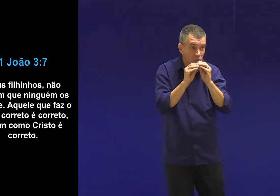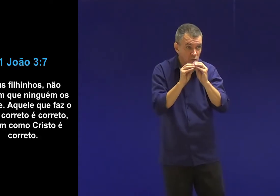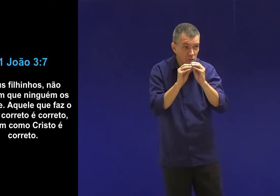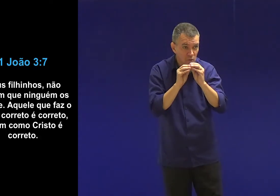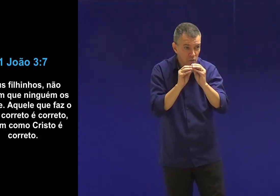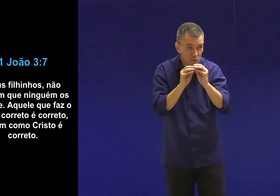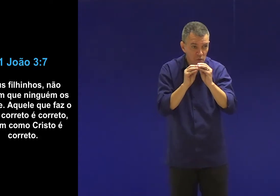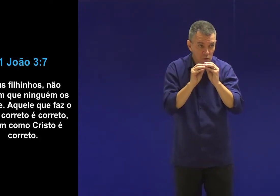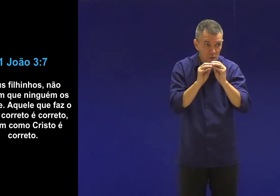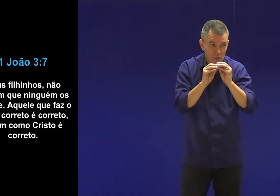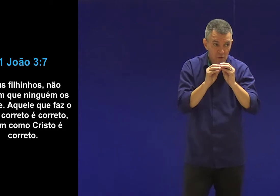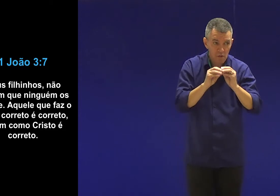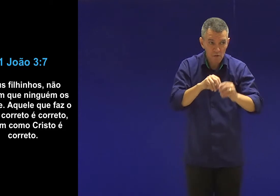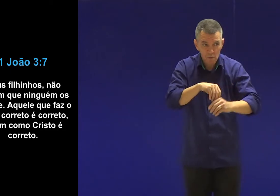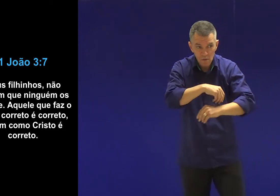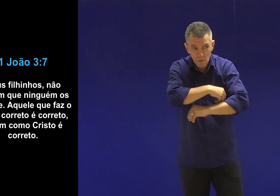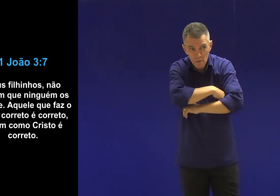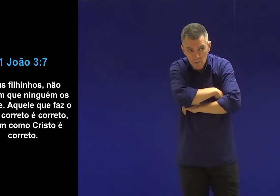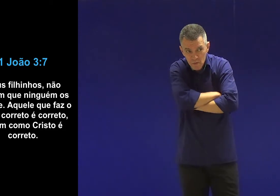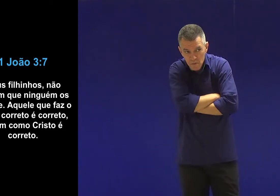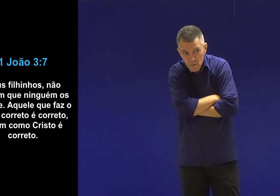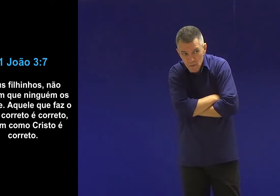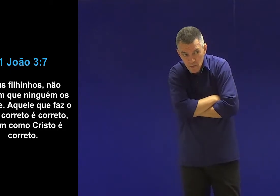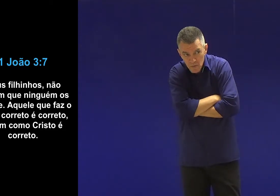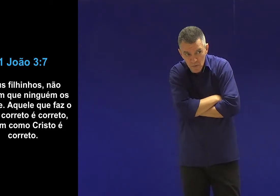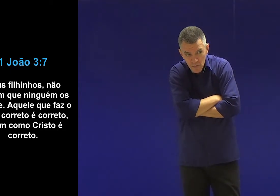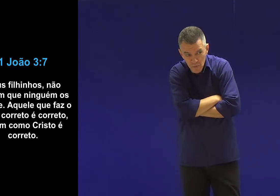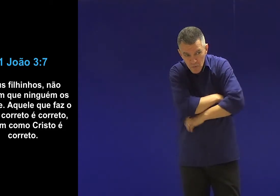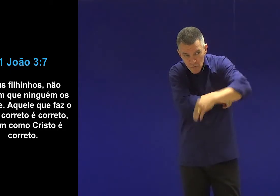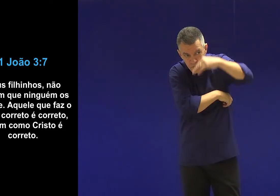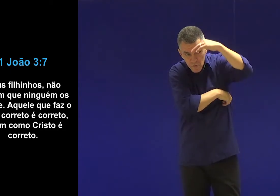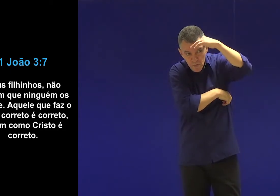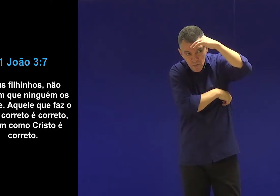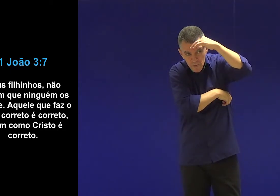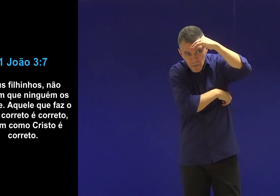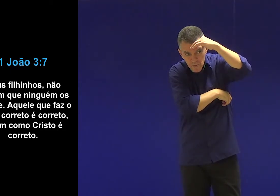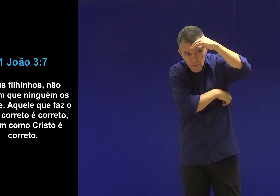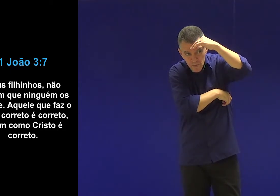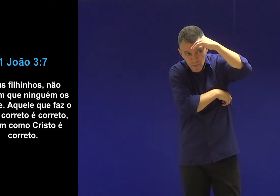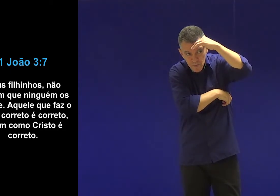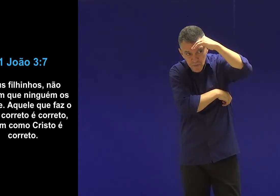Entenderam?